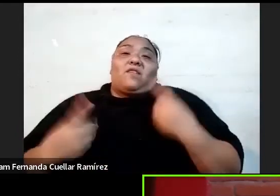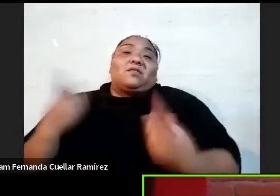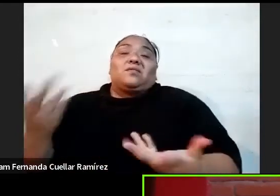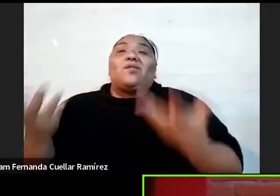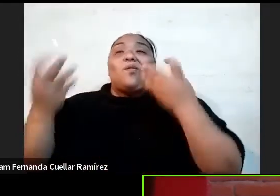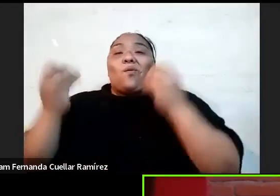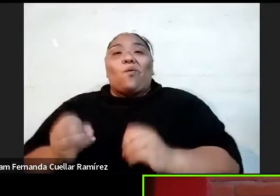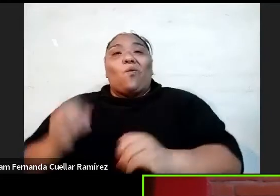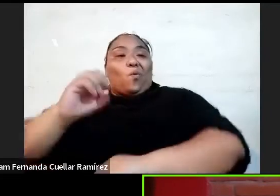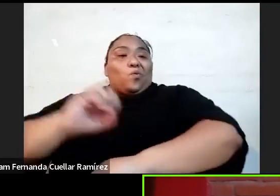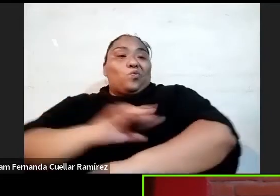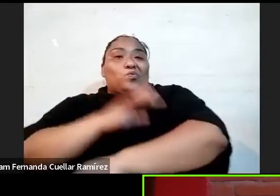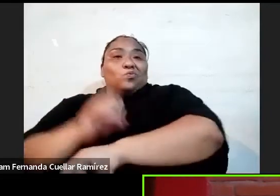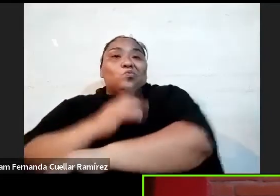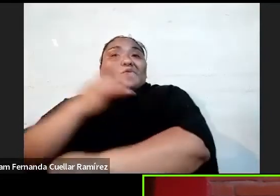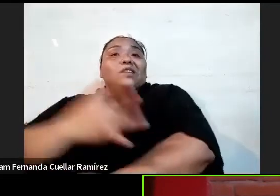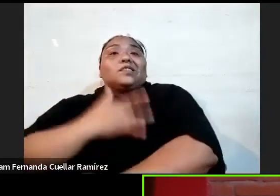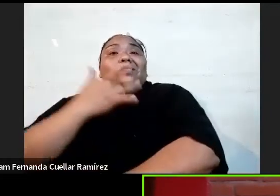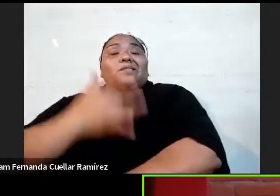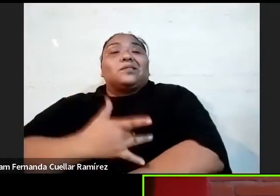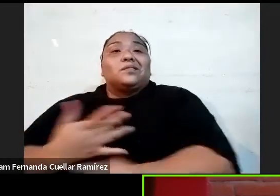de sentirse